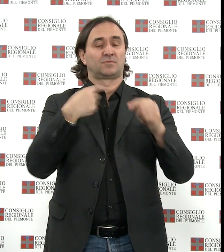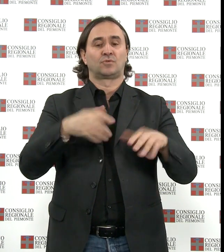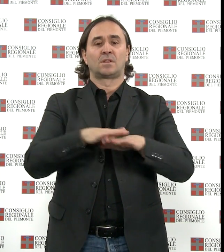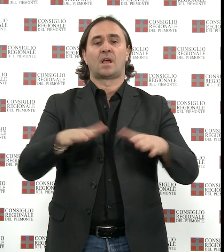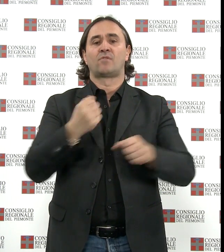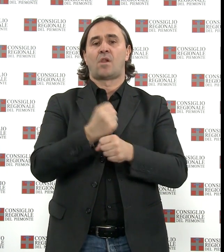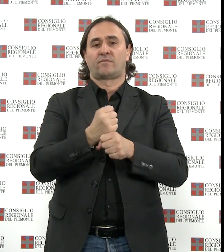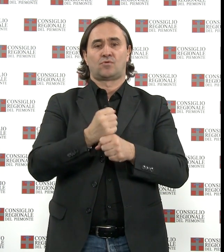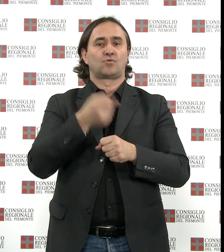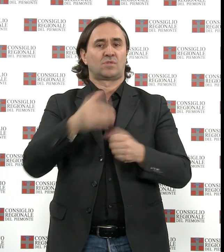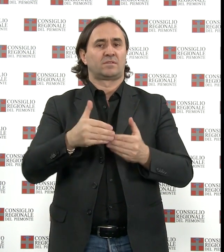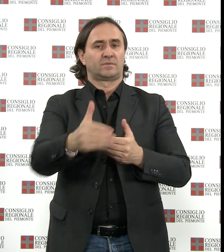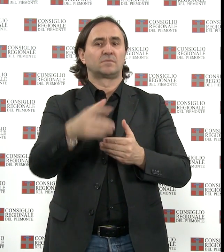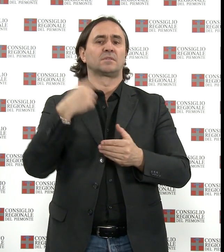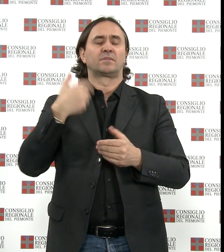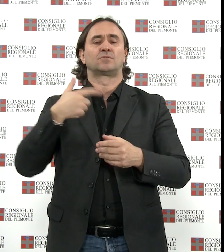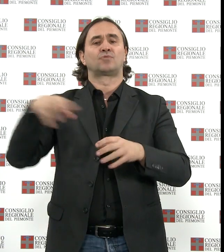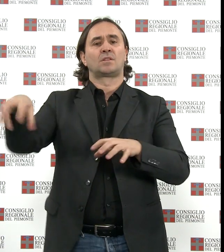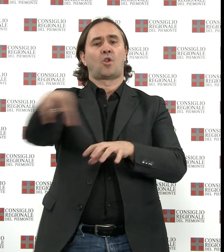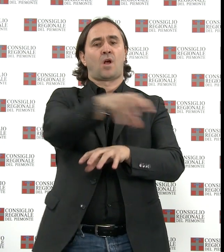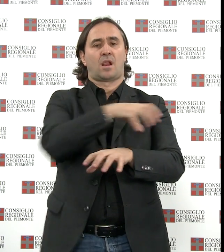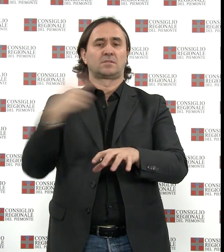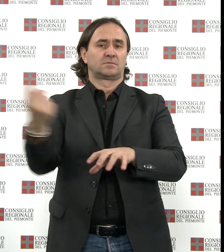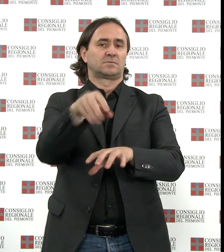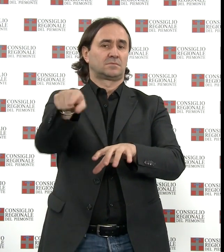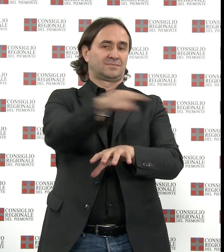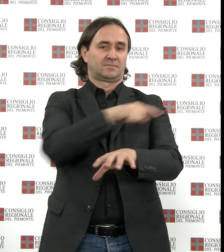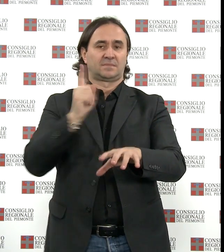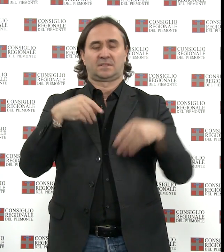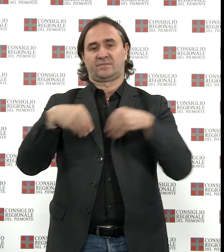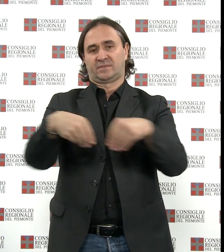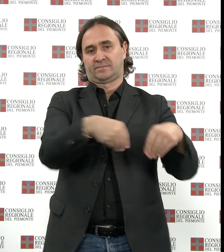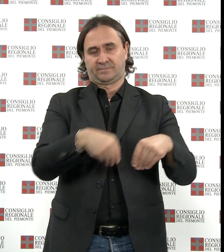al quale parteciperà una rappresentanza degli enti locali interessati.